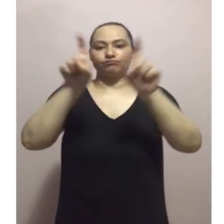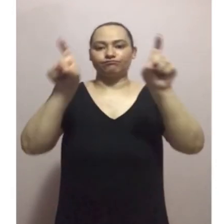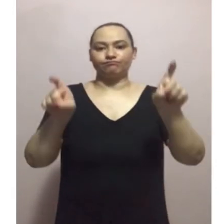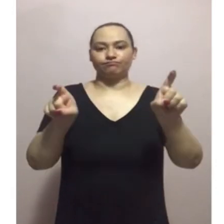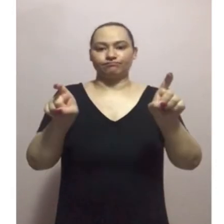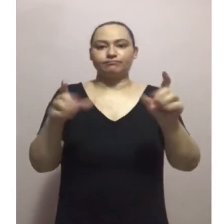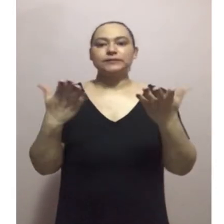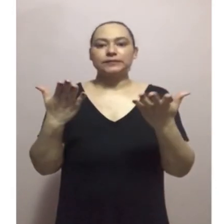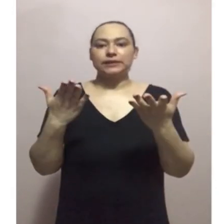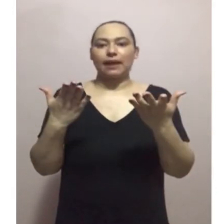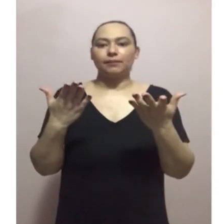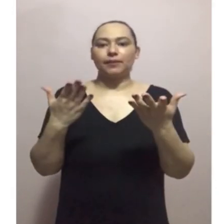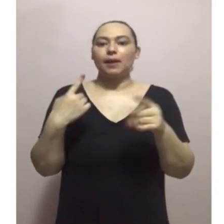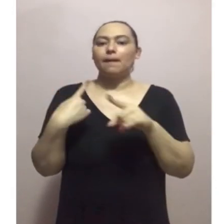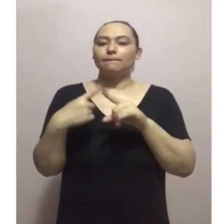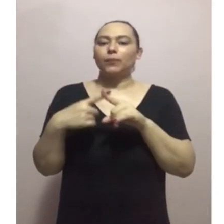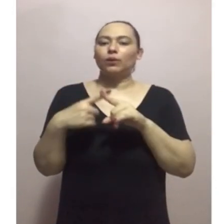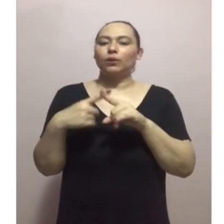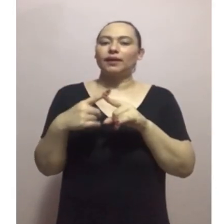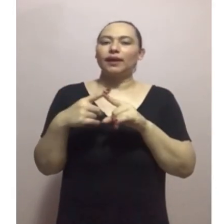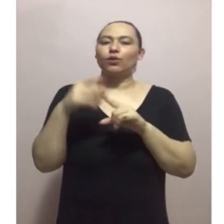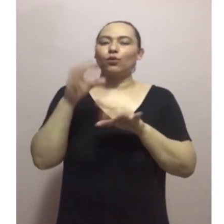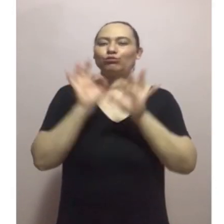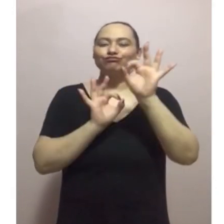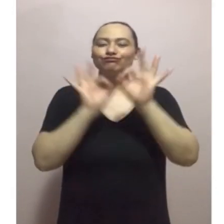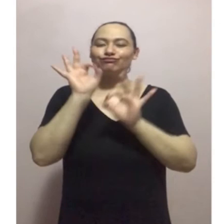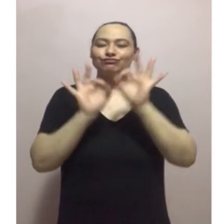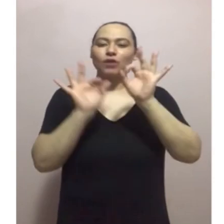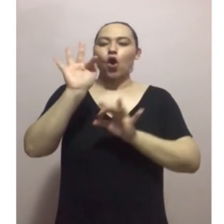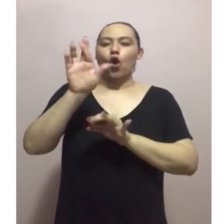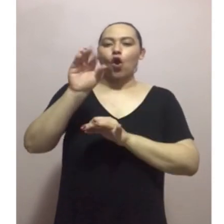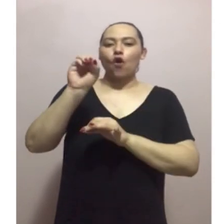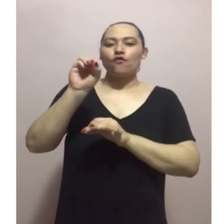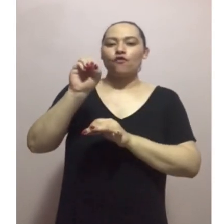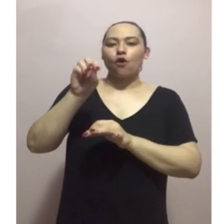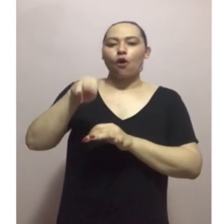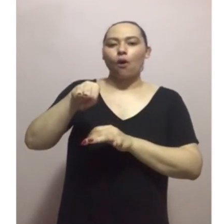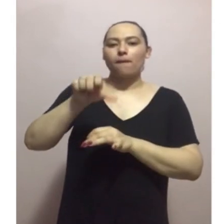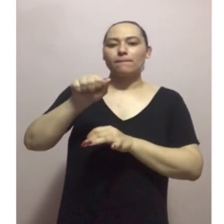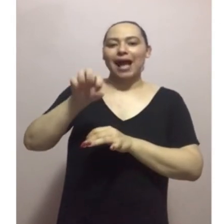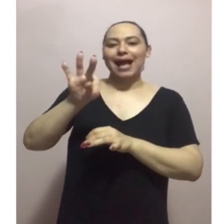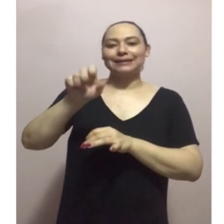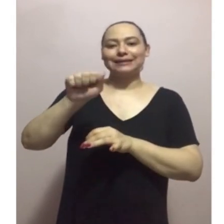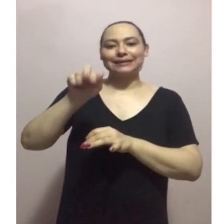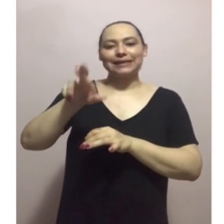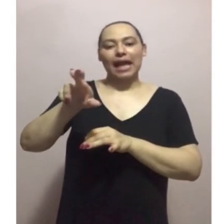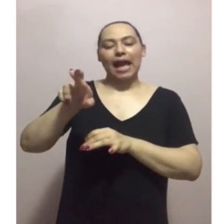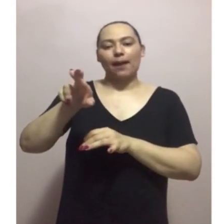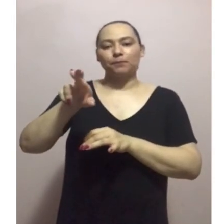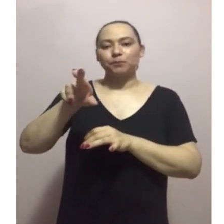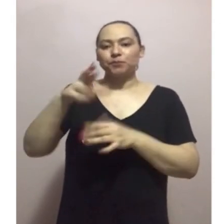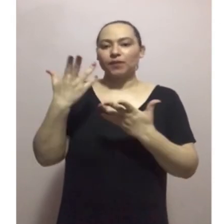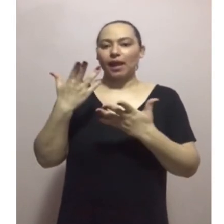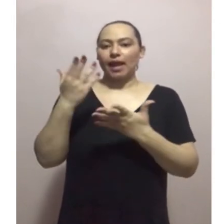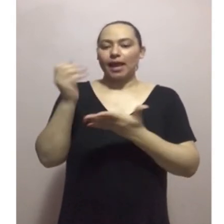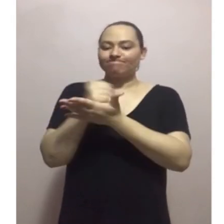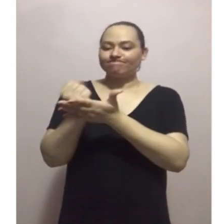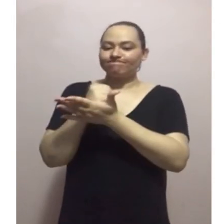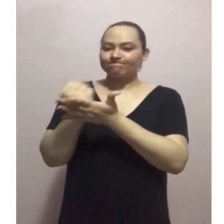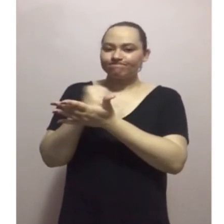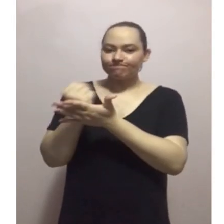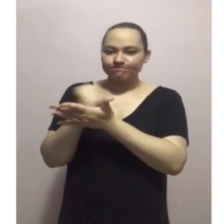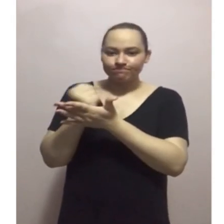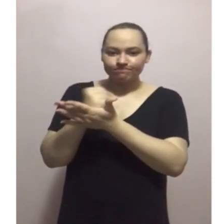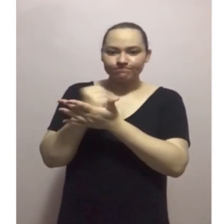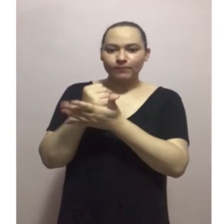imagina o quanto tempo se leva para formatar um game. Para o aparelho de celular é pelo menos um ano,